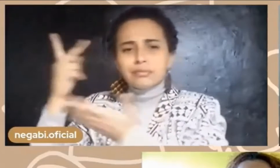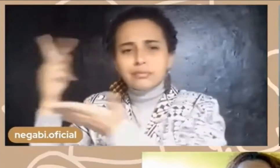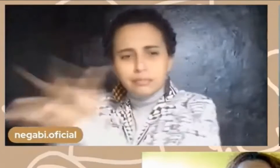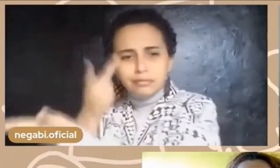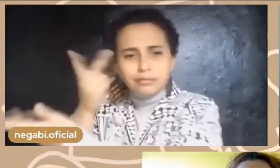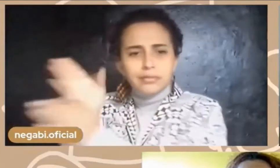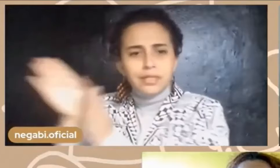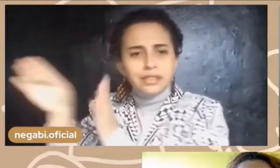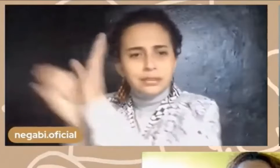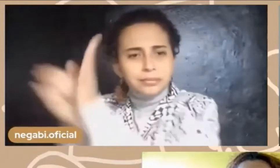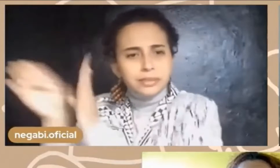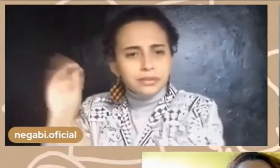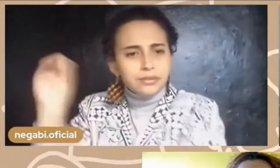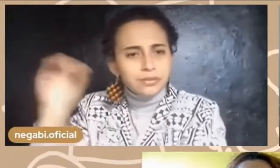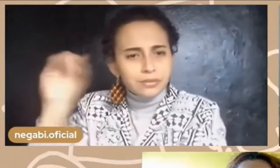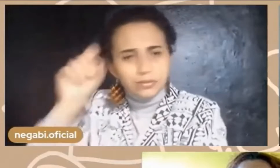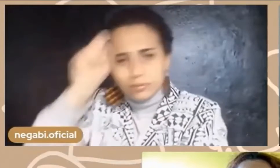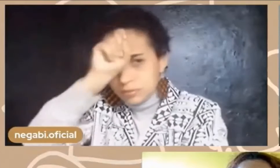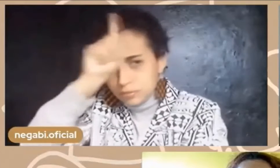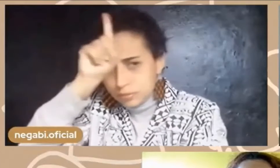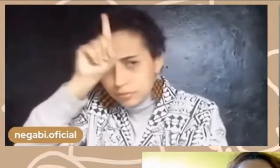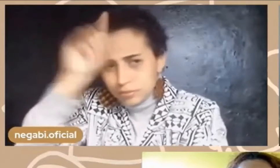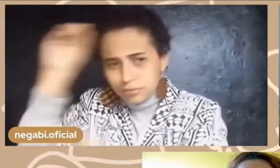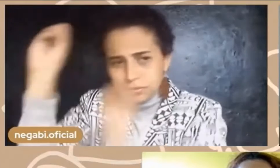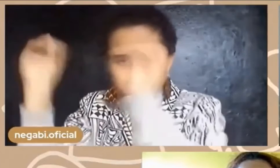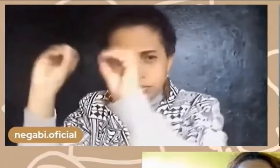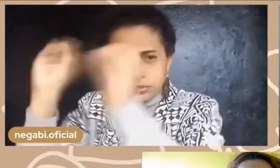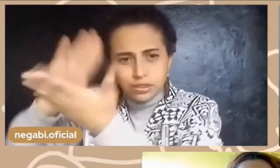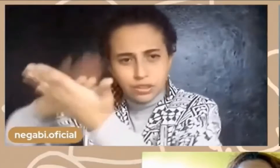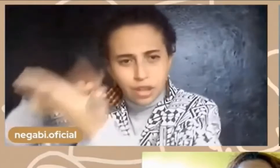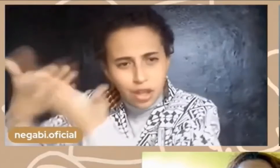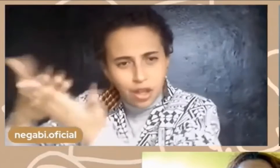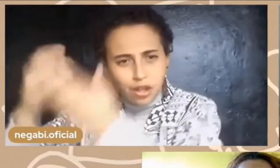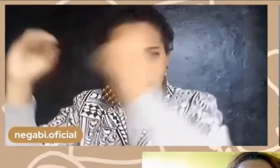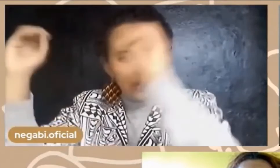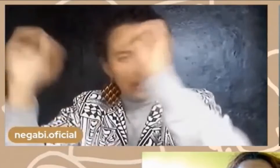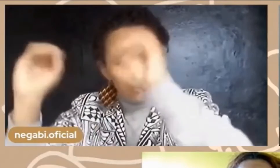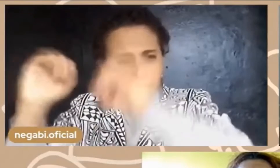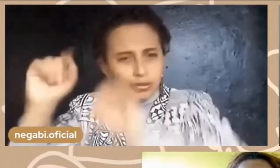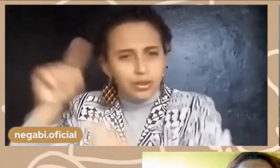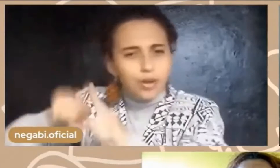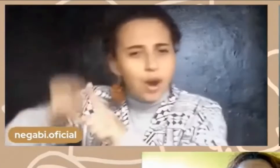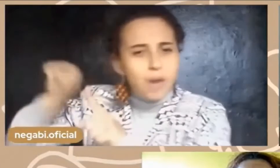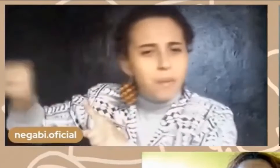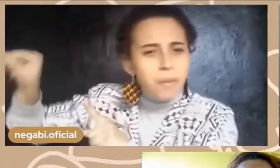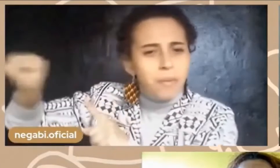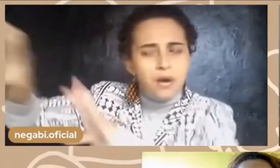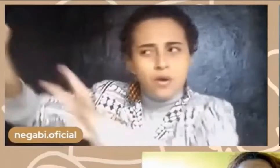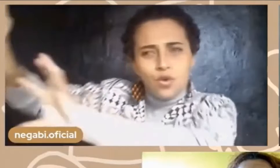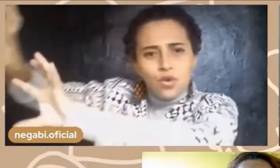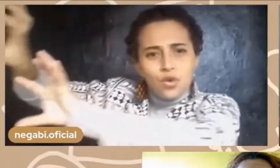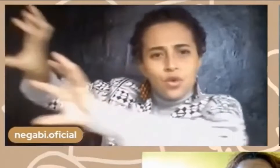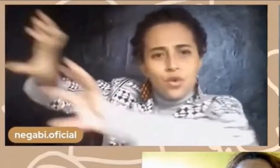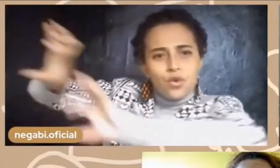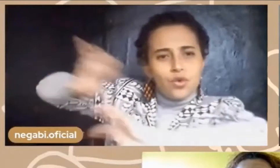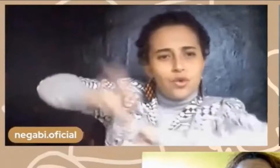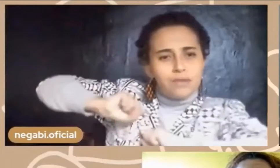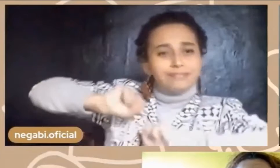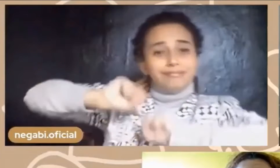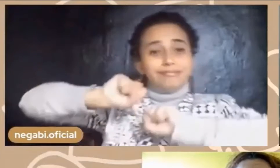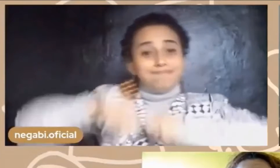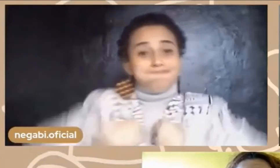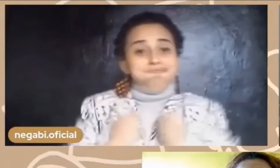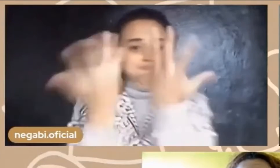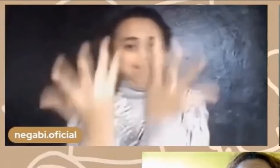e eu pensei, como eu vou falar? Vou falar sobre mim mesma, vou narrar a si mesmo, a mim mesma, porque eu não tinha acessibilidade, eu não